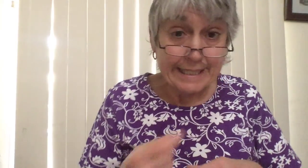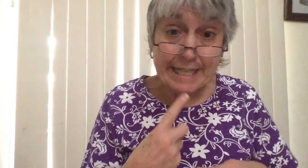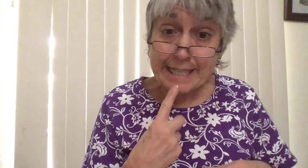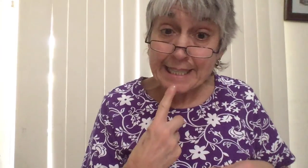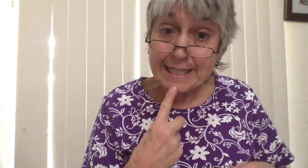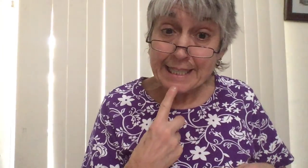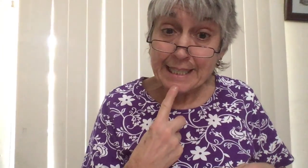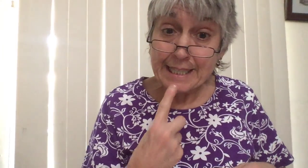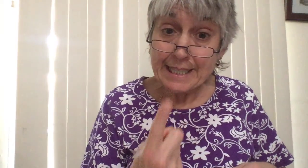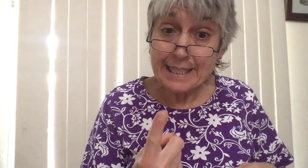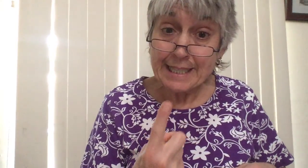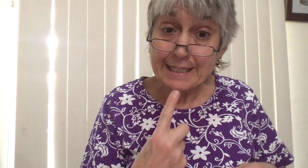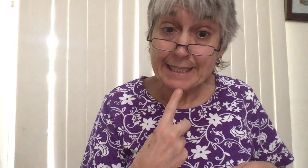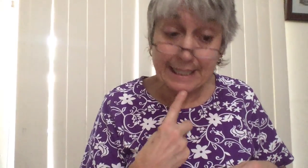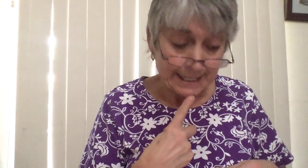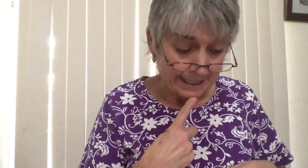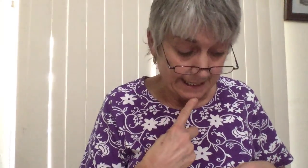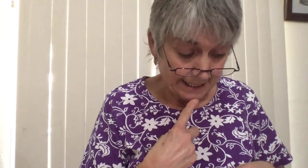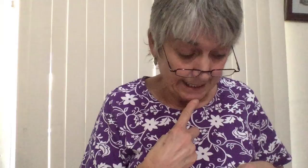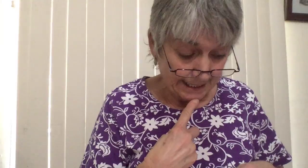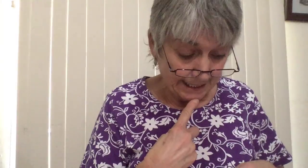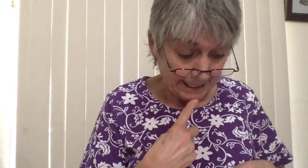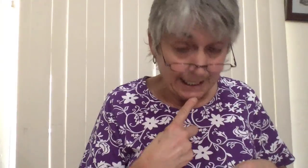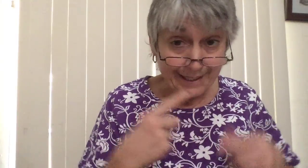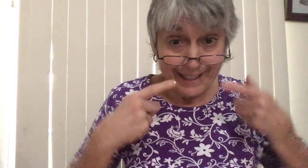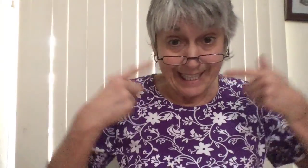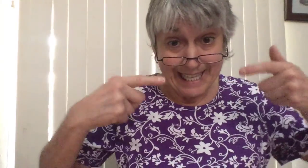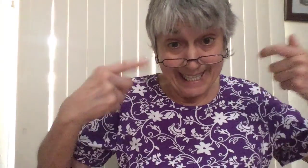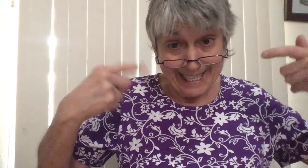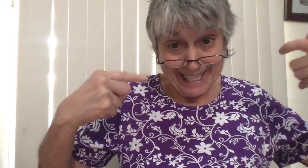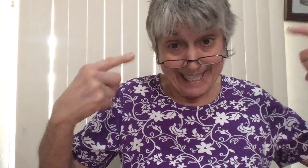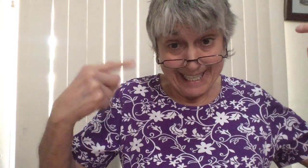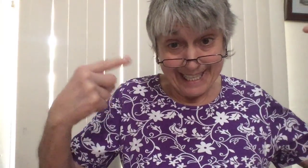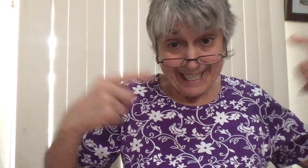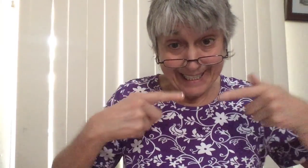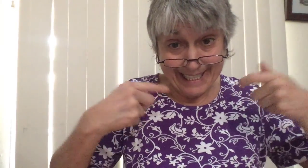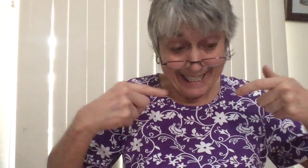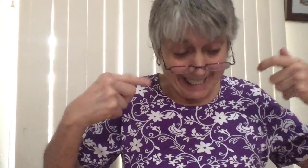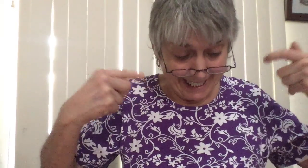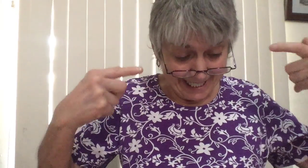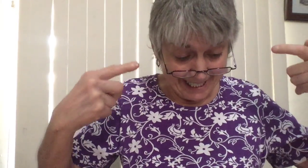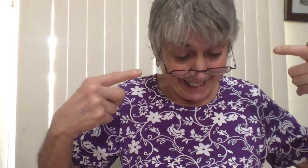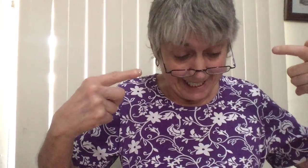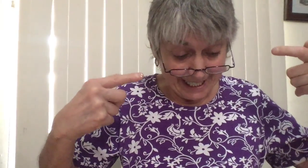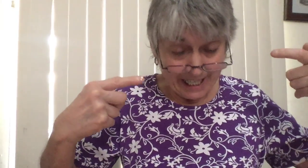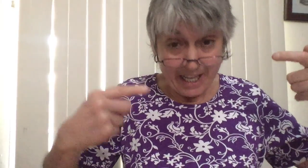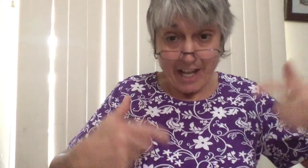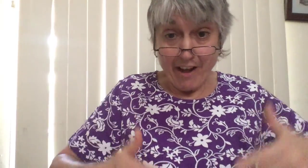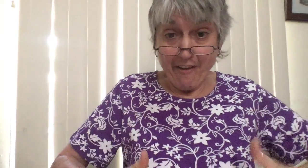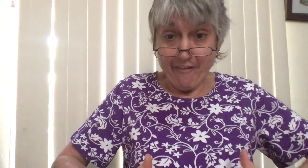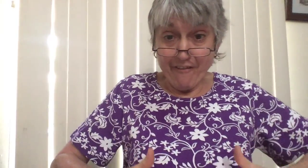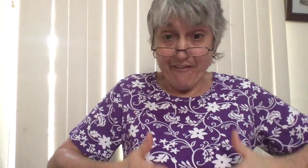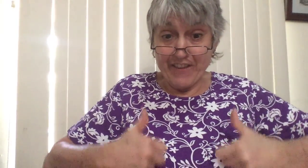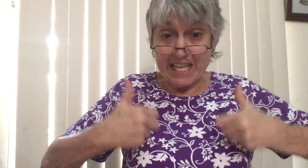Dis, dis, ris, ris, vis.